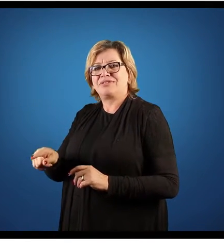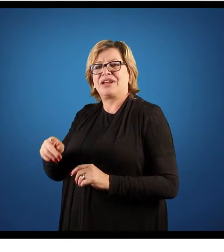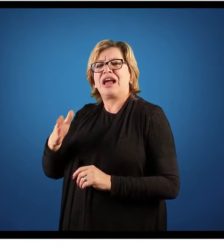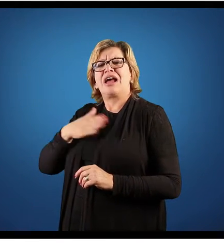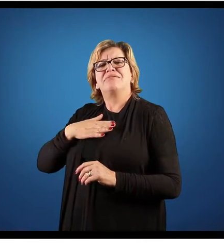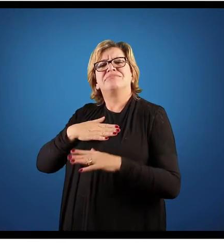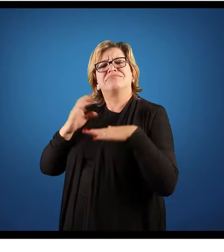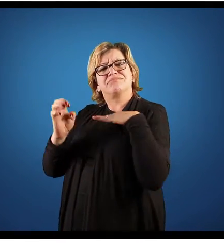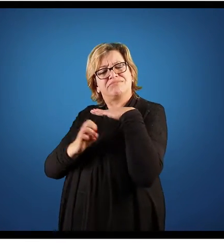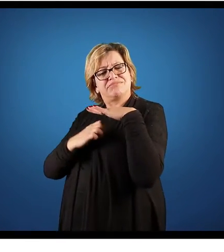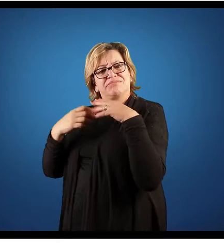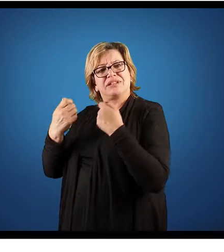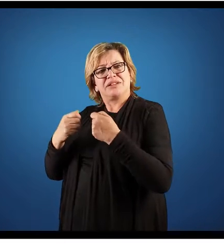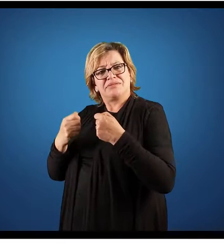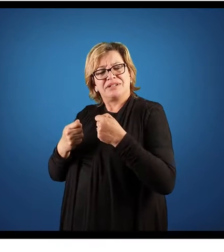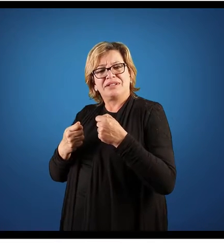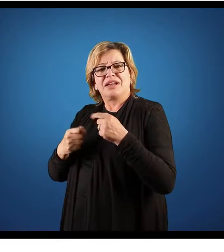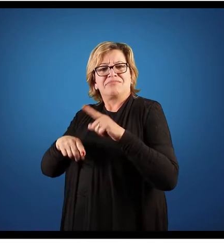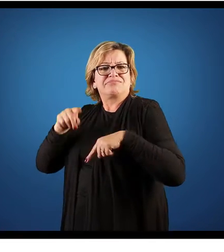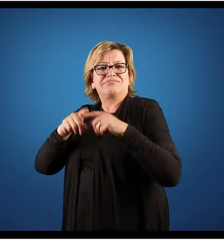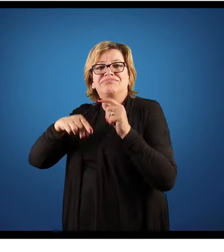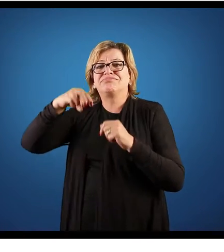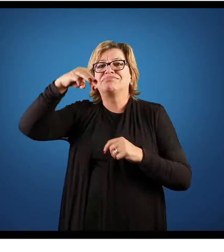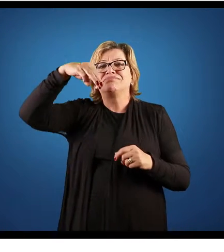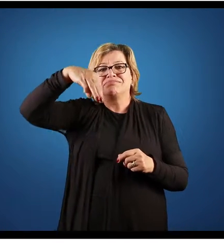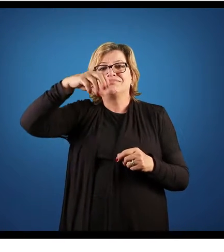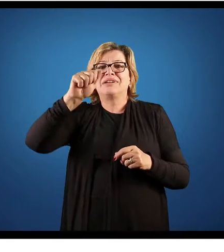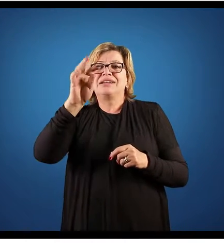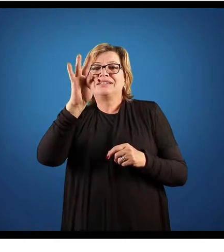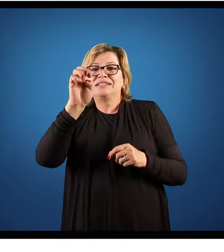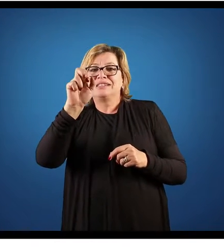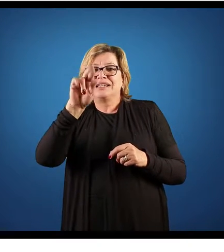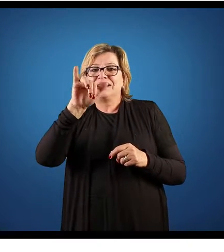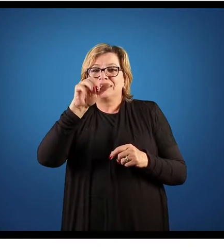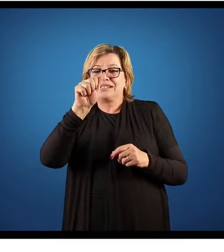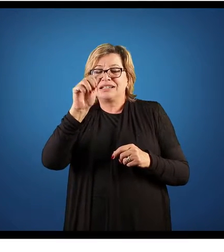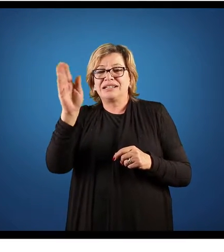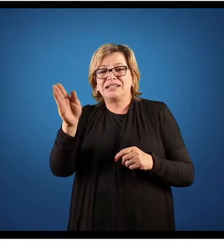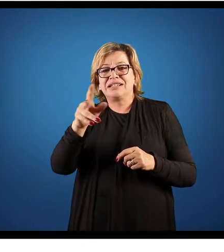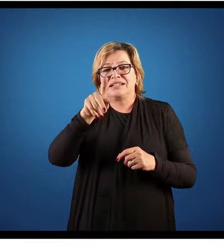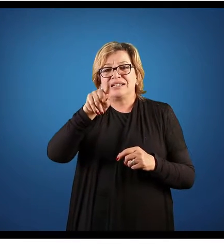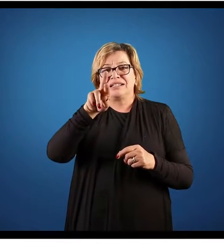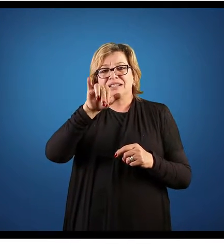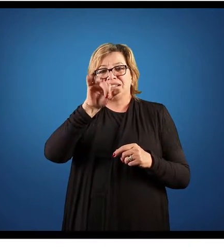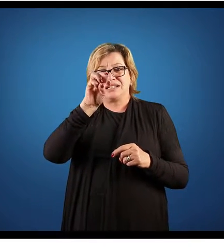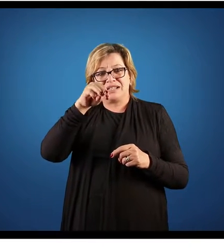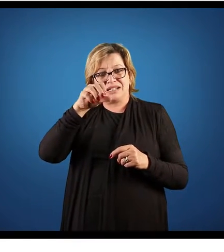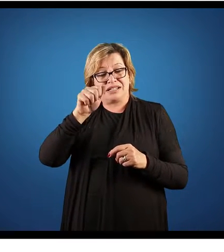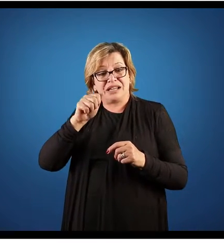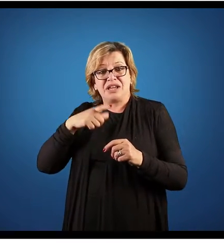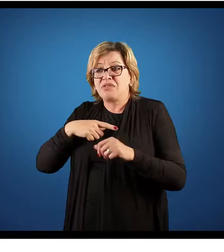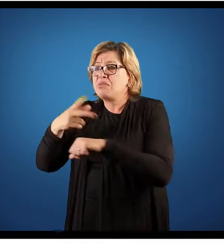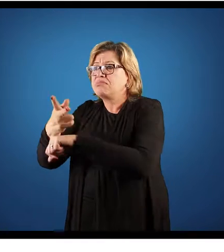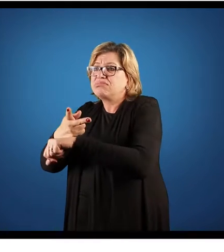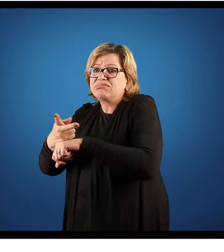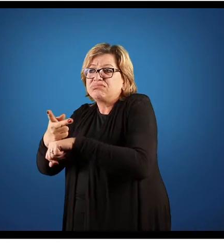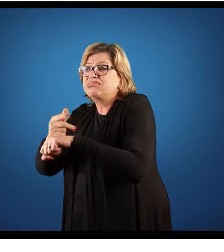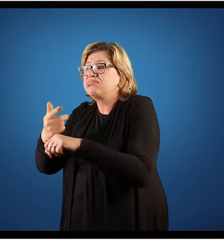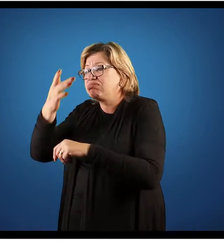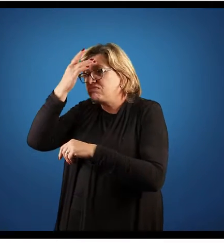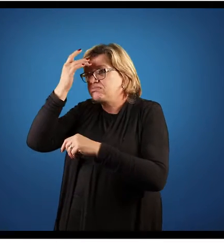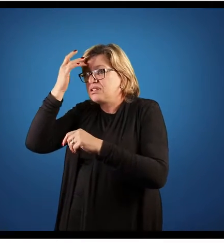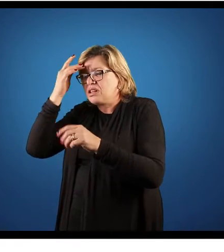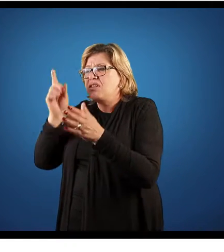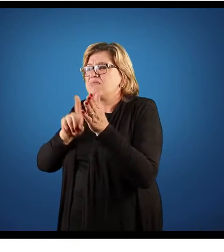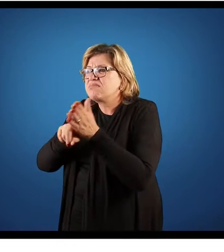tem uma coisa bastante se está pensando em uma matéria prima então vou buscar um fornecedor dessa matéria prima ou um dois ou três fornecedores fazer